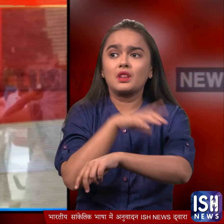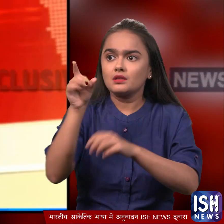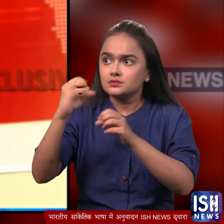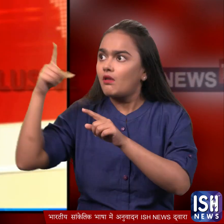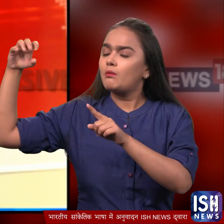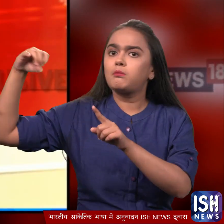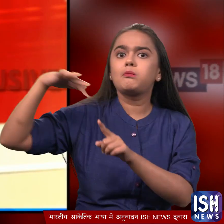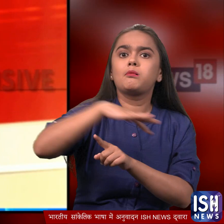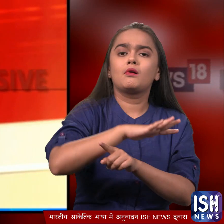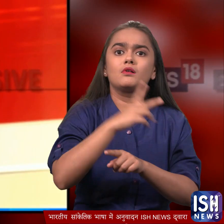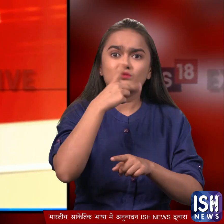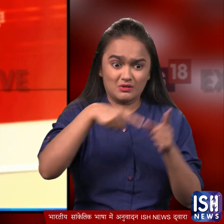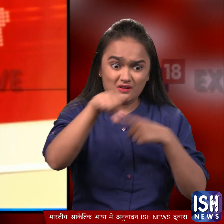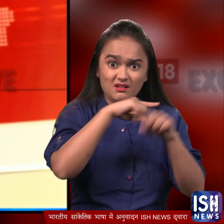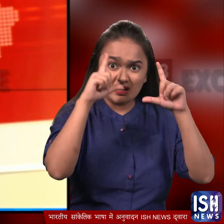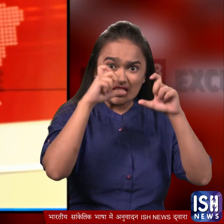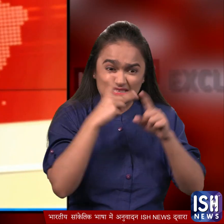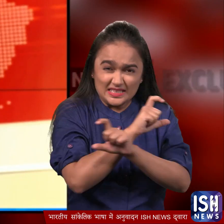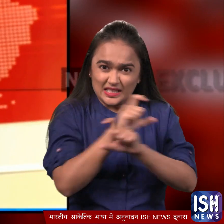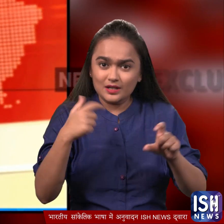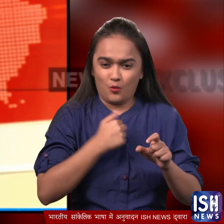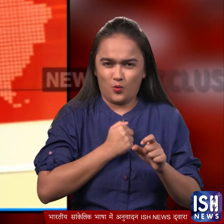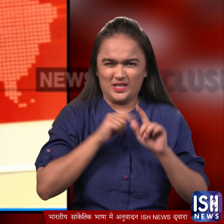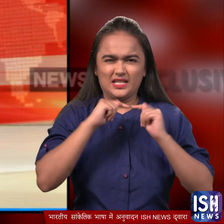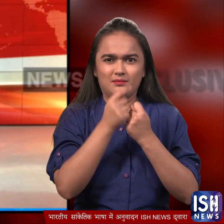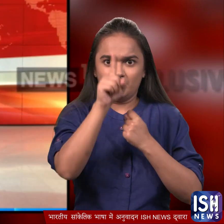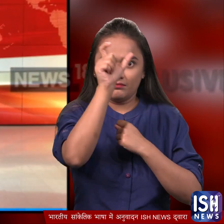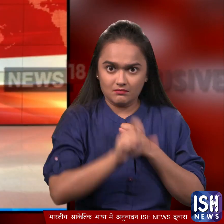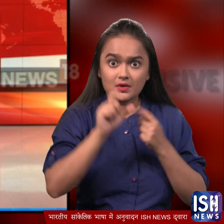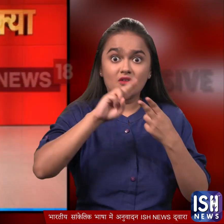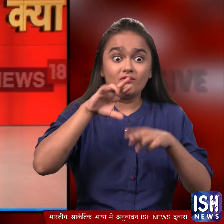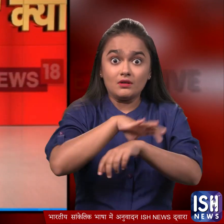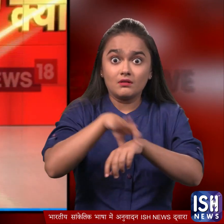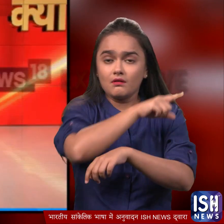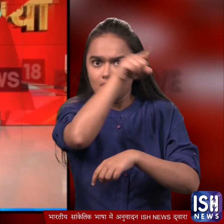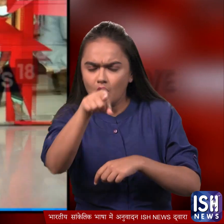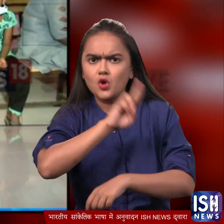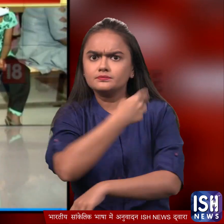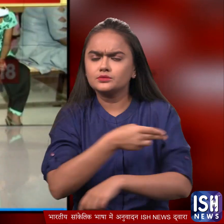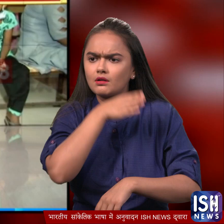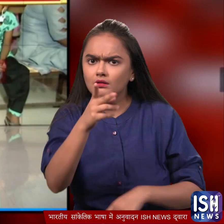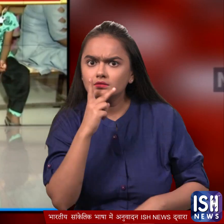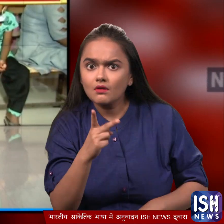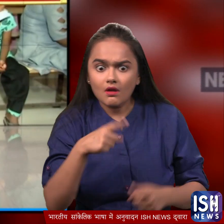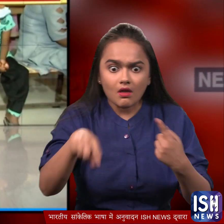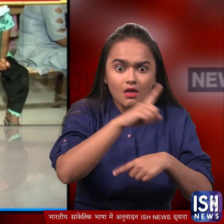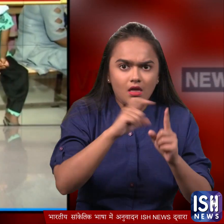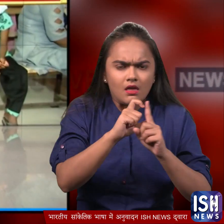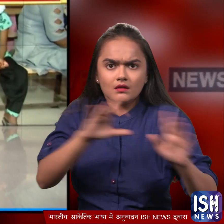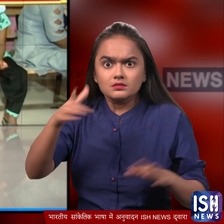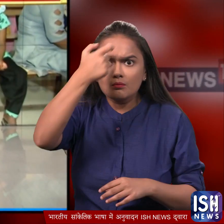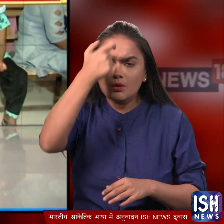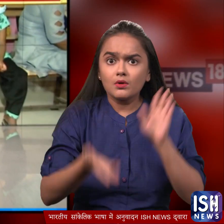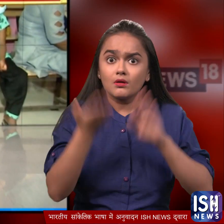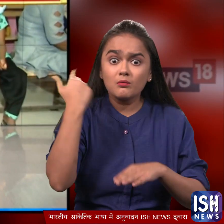थी। इसलिए हालात की साफ साफ तस्वीर जानने के लिए न्यूज 18 की टीम फिरोजाबाद के जिला अस्पताल पहुंची। वहां पता चला कि हालात इतने खराब हैं